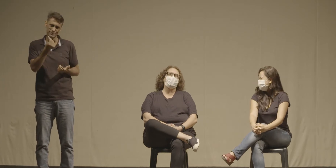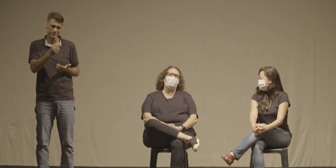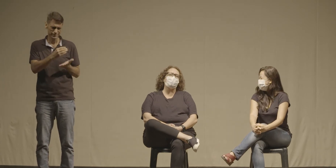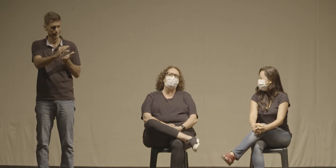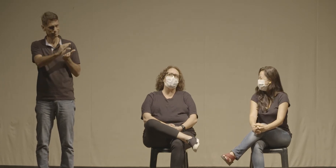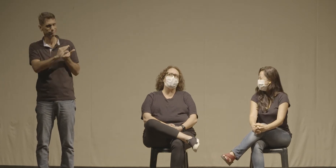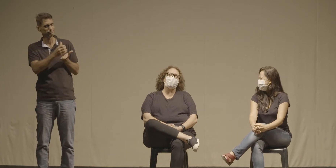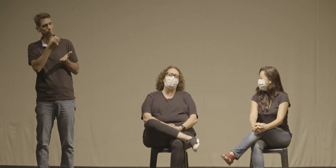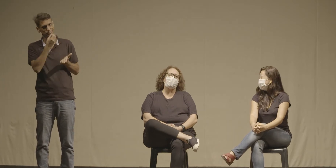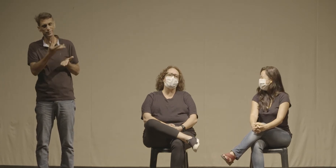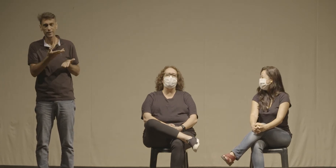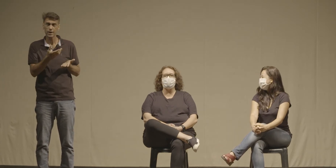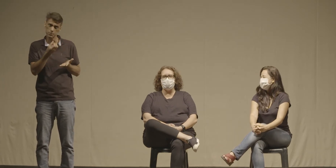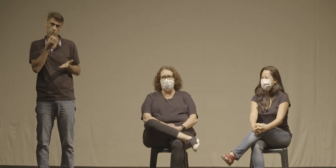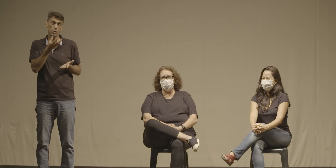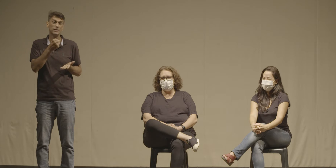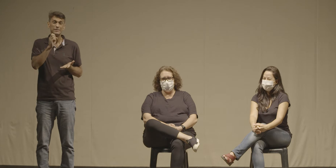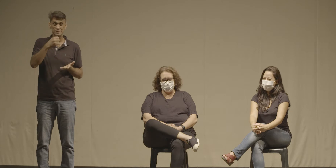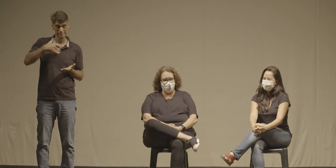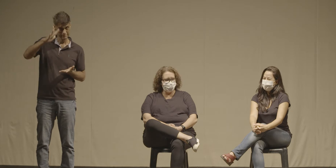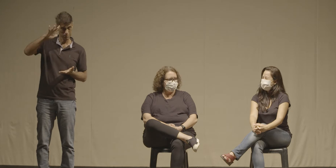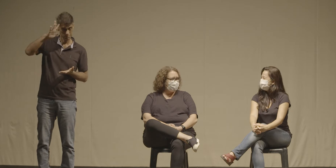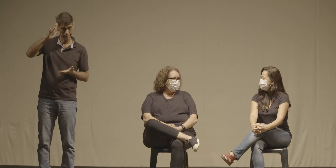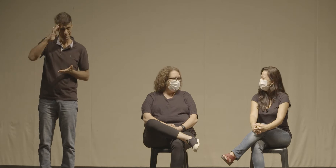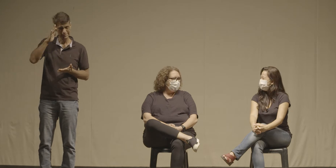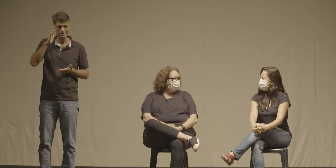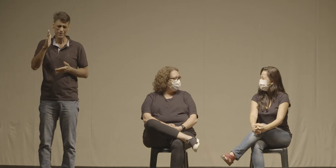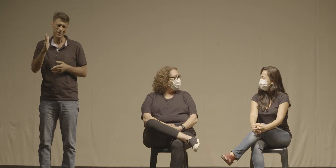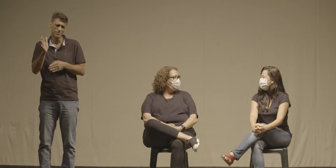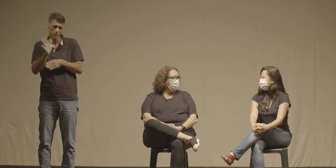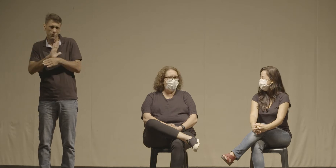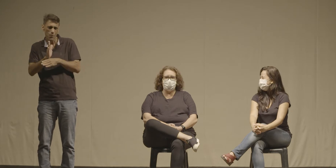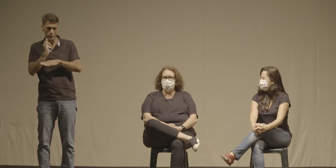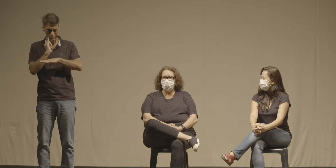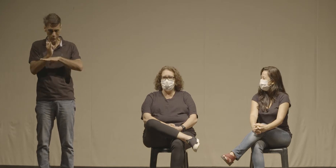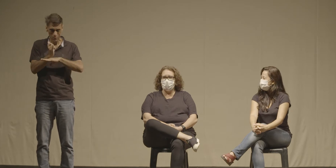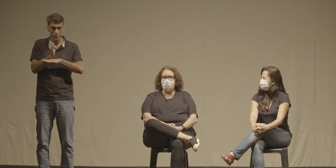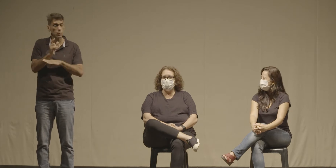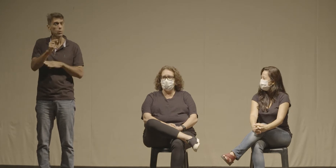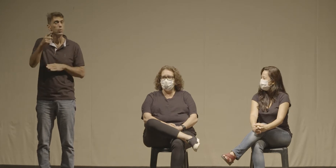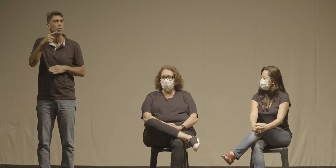sido favorável porque quando você pensa em documentário, a nossa maior